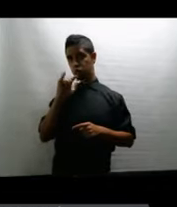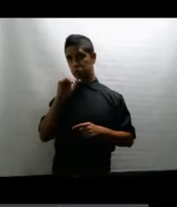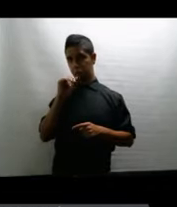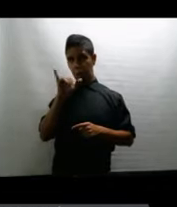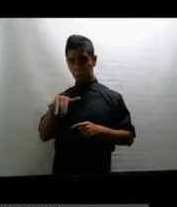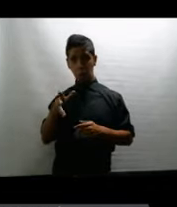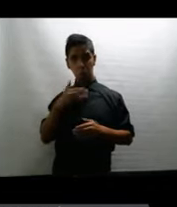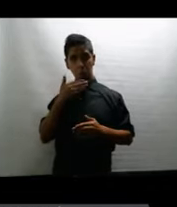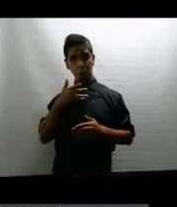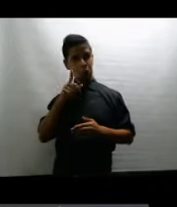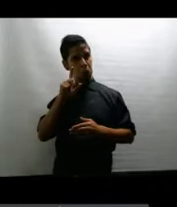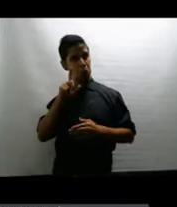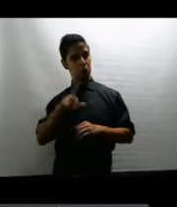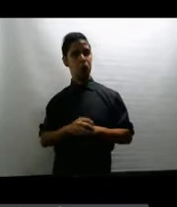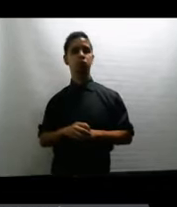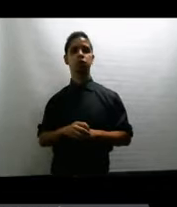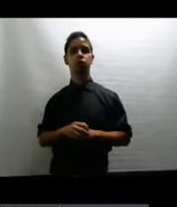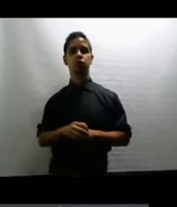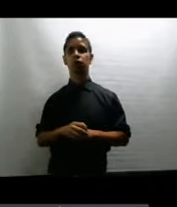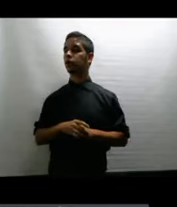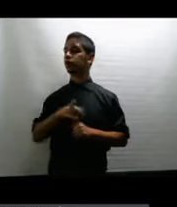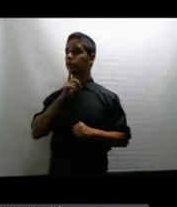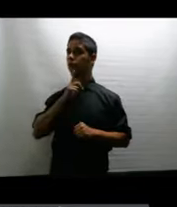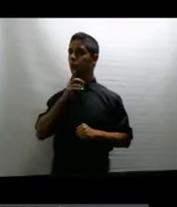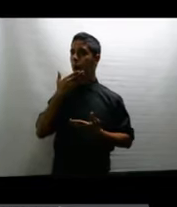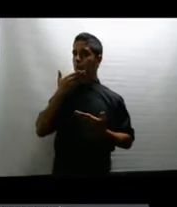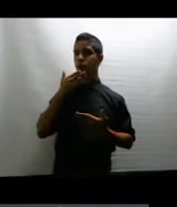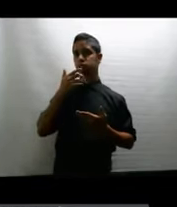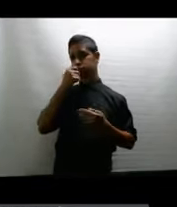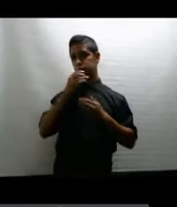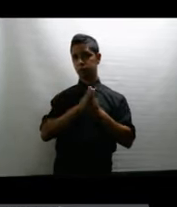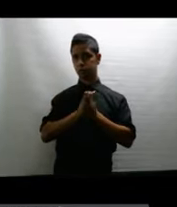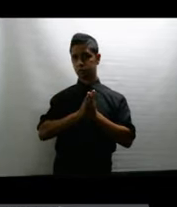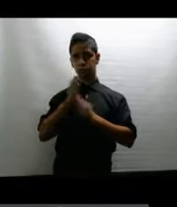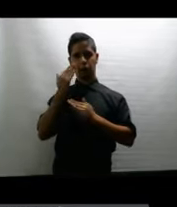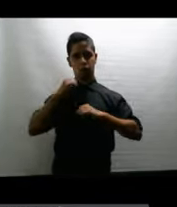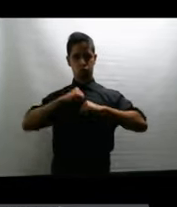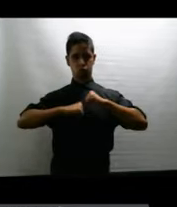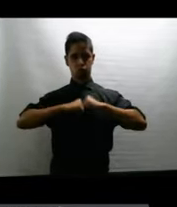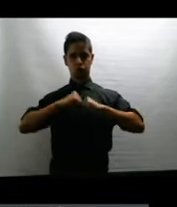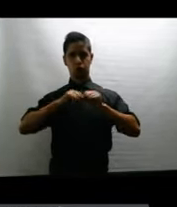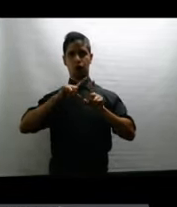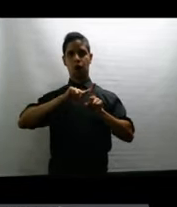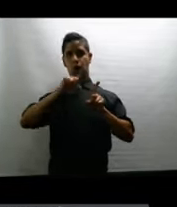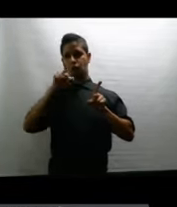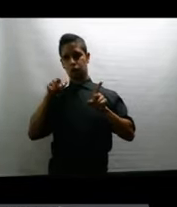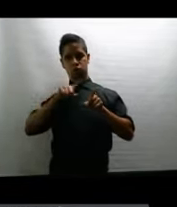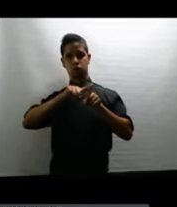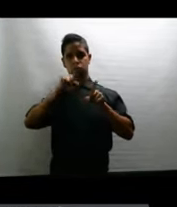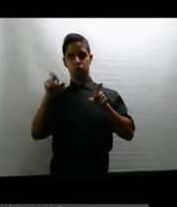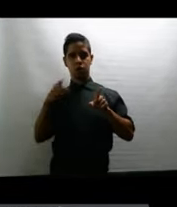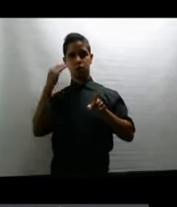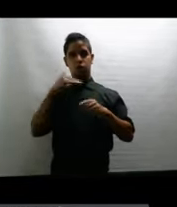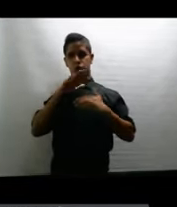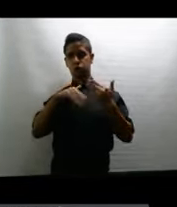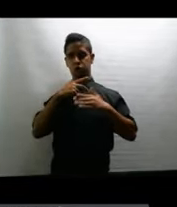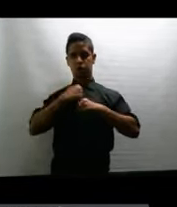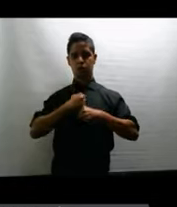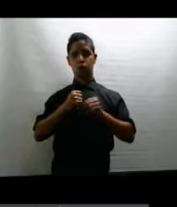he ido a ver cosas, entonces bien interesante porque la estructura son arcos, entonces es maravilloso porque es todo